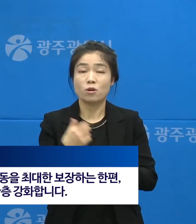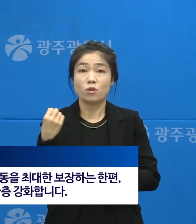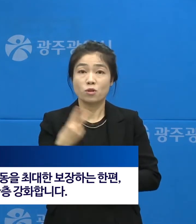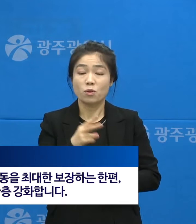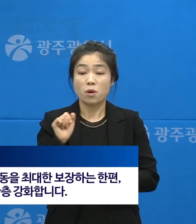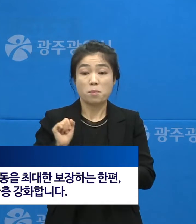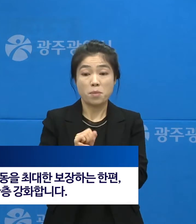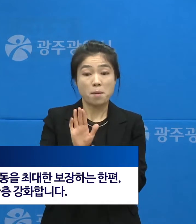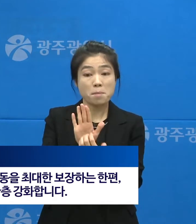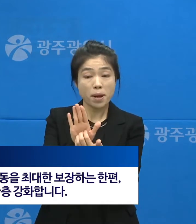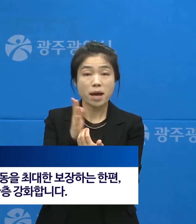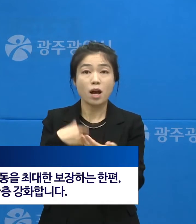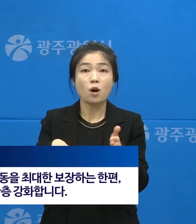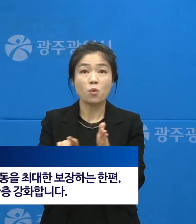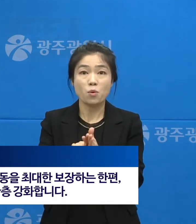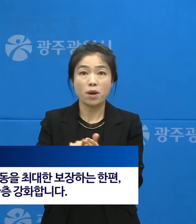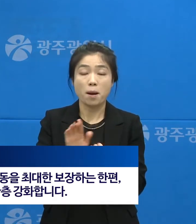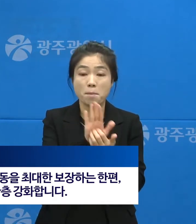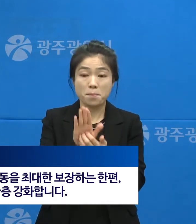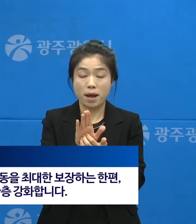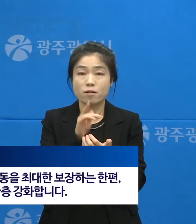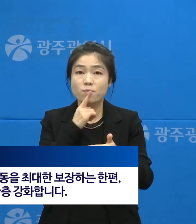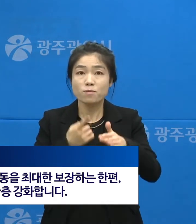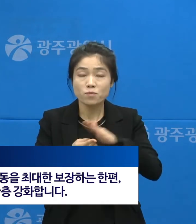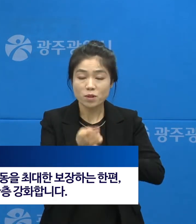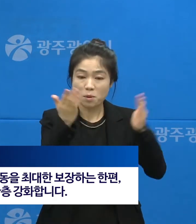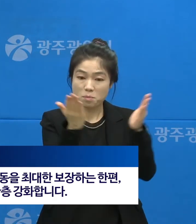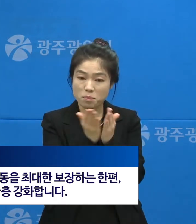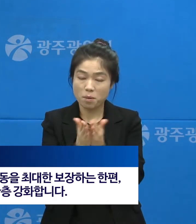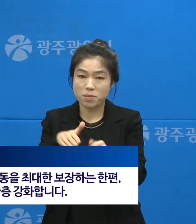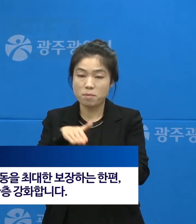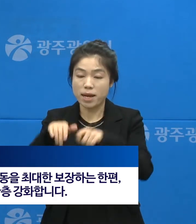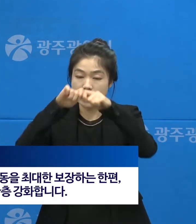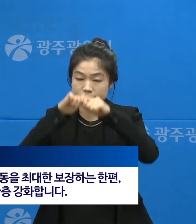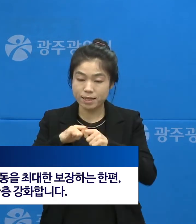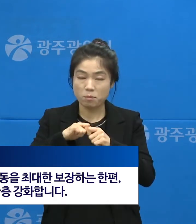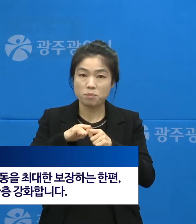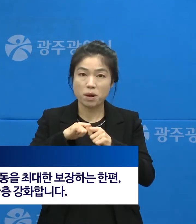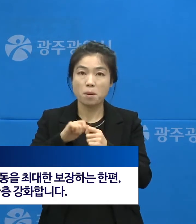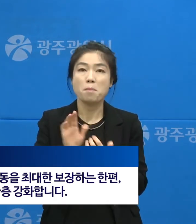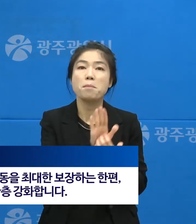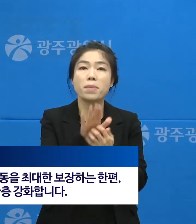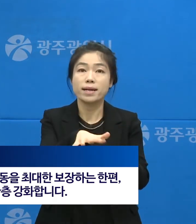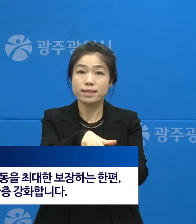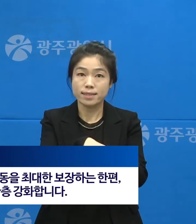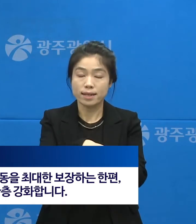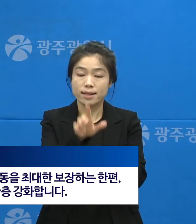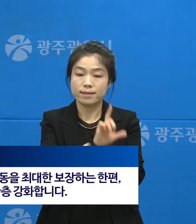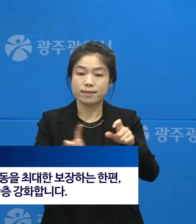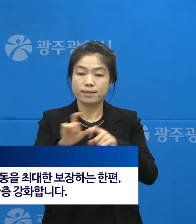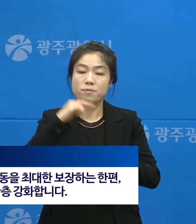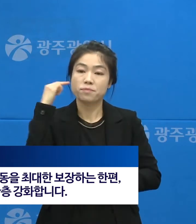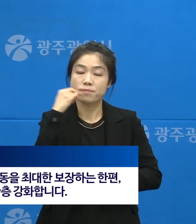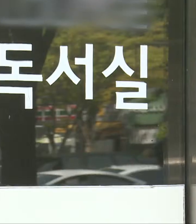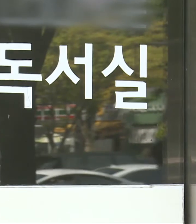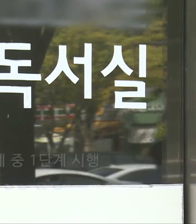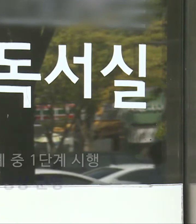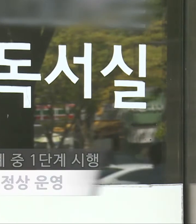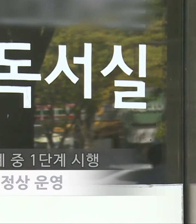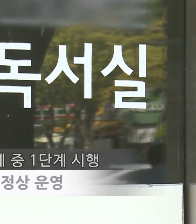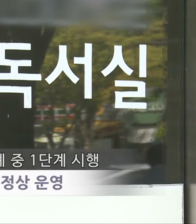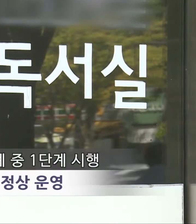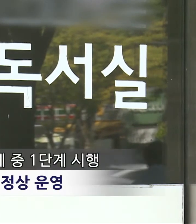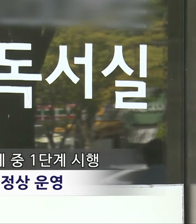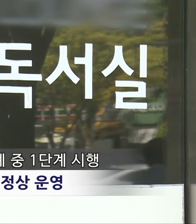감염 차단을 위한 방역 조치는 맞춤형 정밀 방역 체계로 한층 강화 합니다